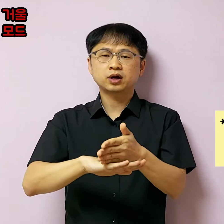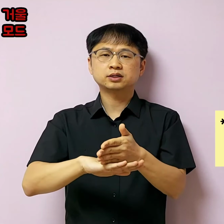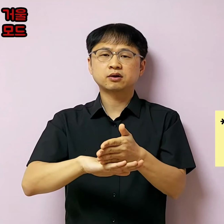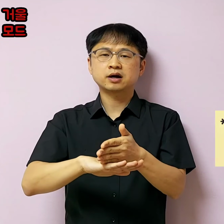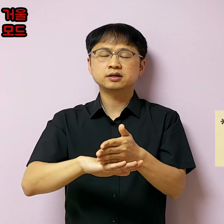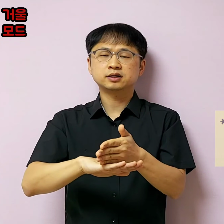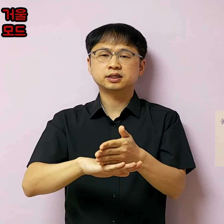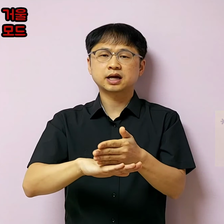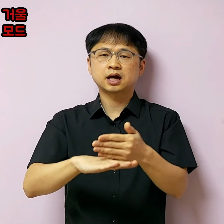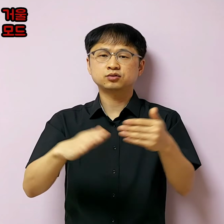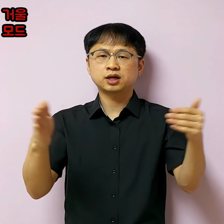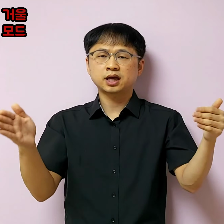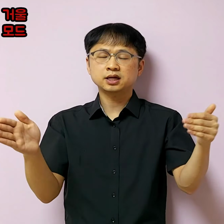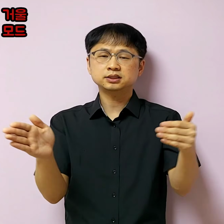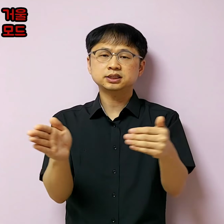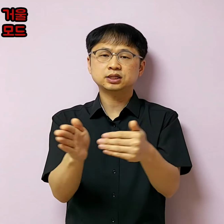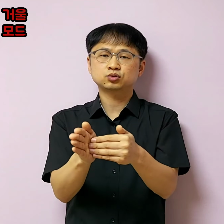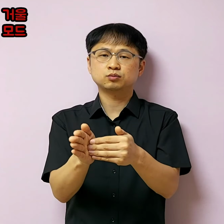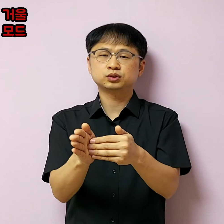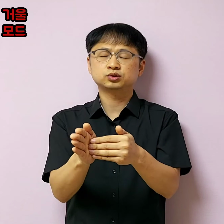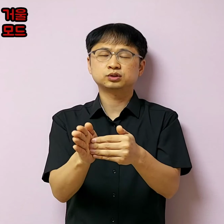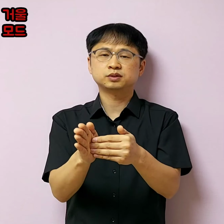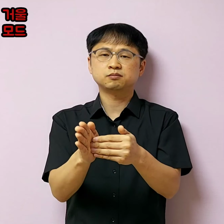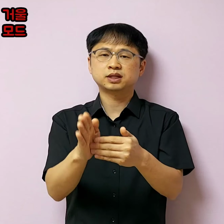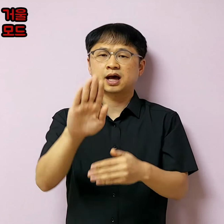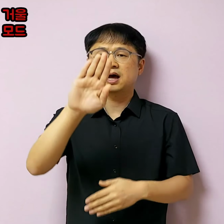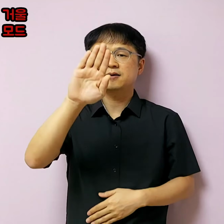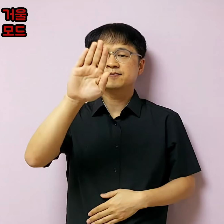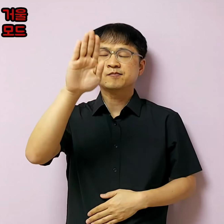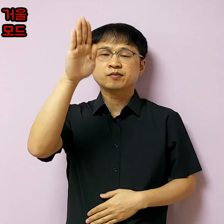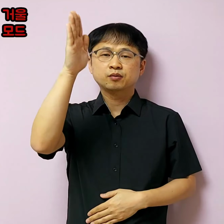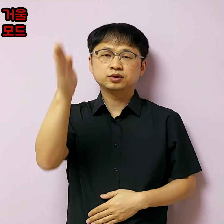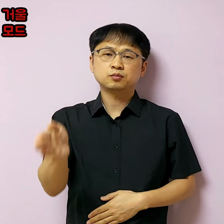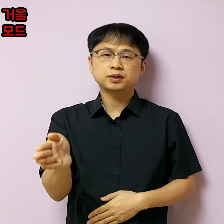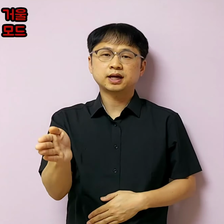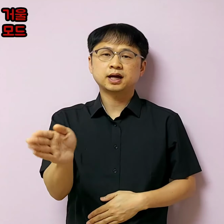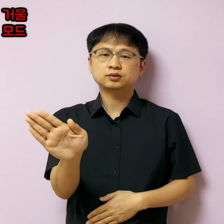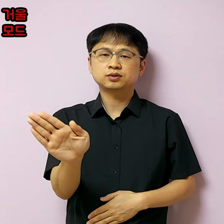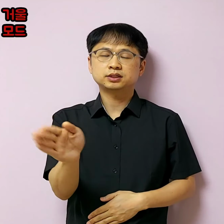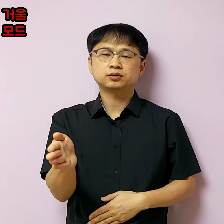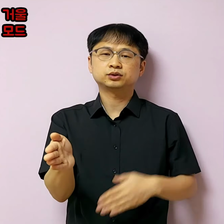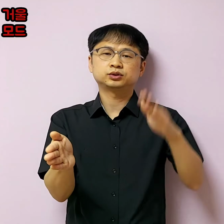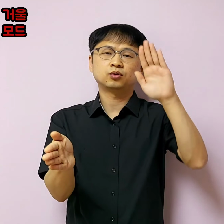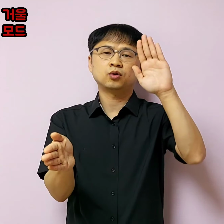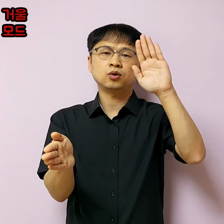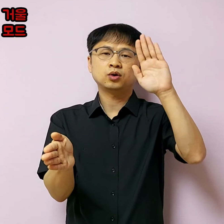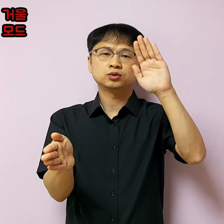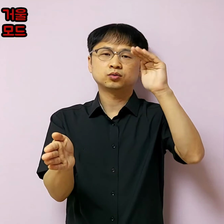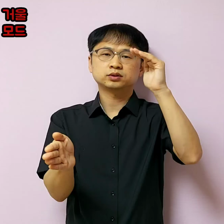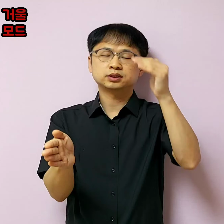하는 과거형이니까 뒤에 끝이란 수어 붙여주시면 됩니다. 왼손바닥 손날 세워주시고